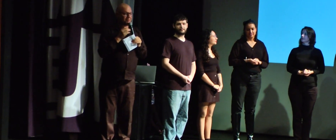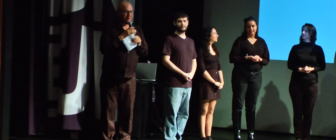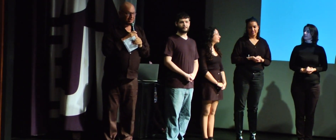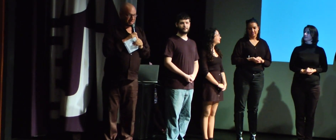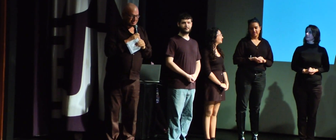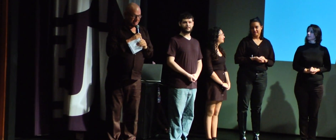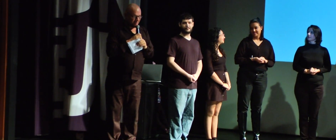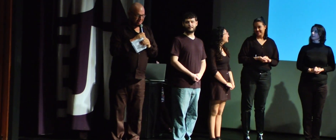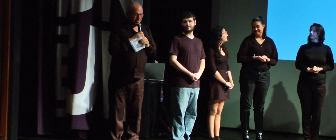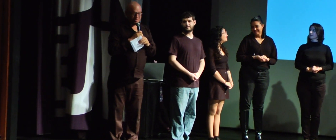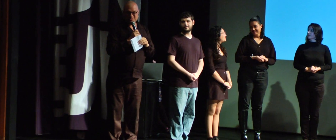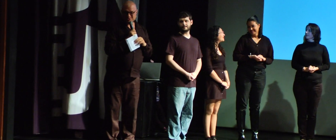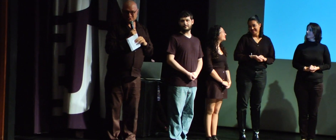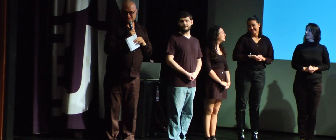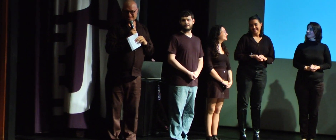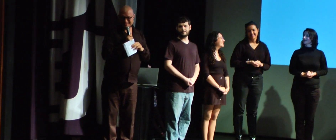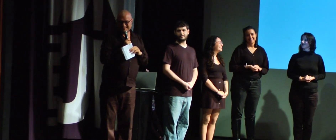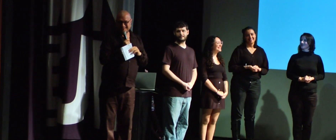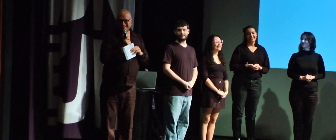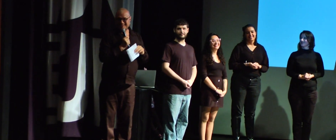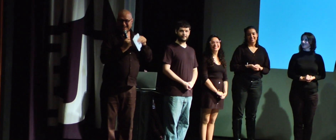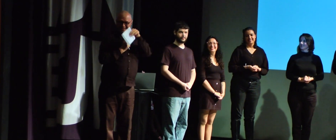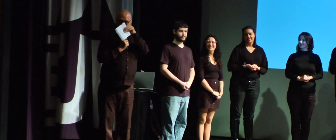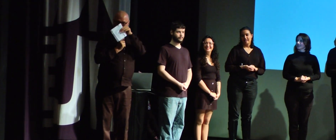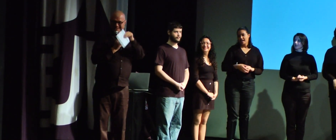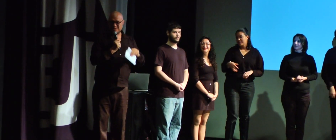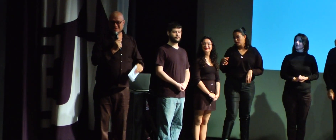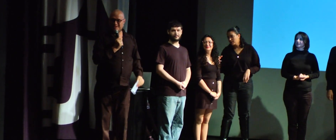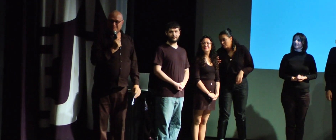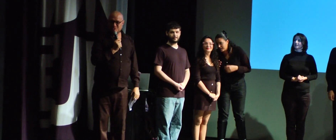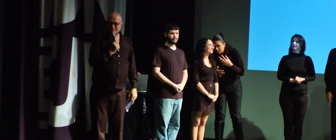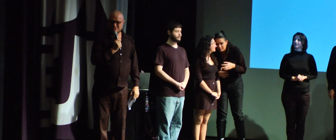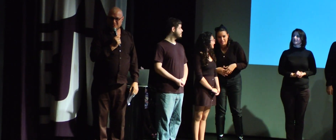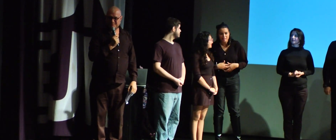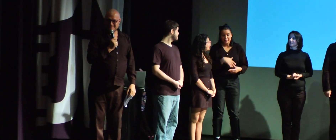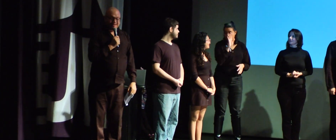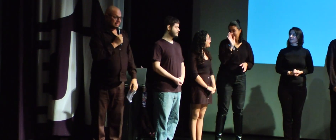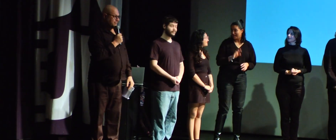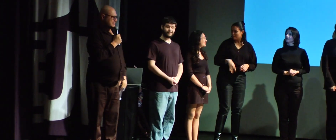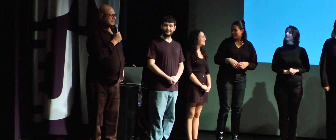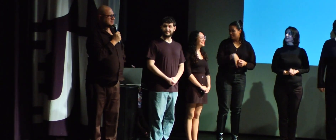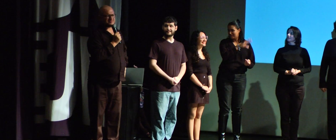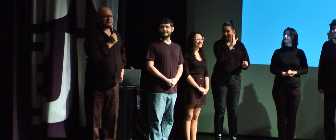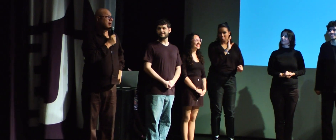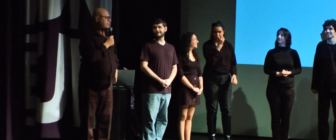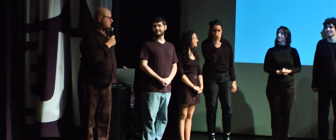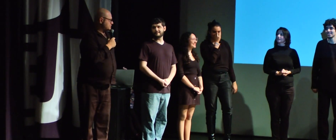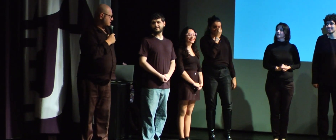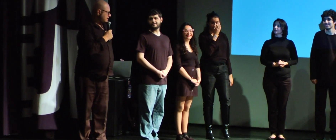papo aí inicial com alguns surdos, né? E aí espero que vocês tenham gostado, é muito divertido. Tá? Mas aí, vocês fariam rápido isso, por exemplo?